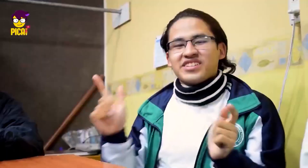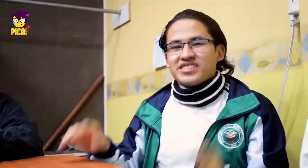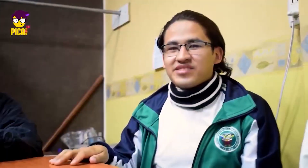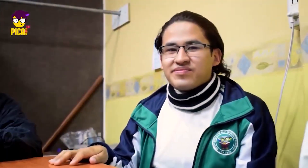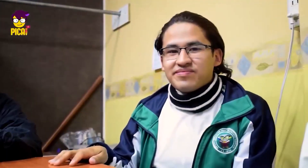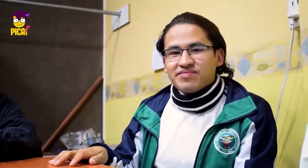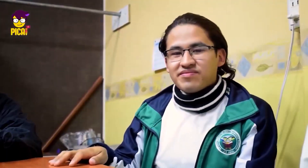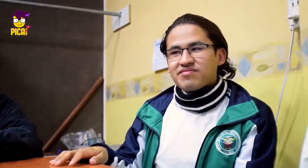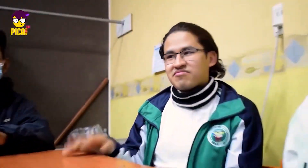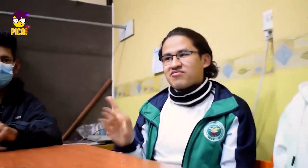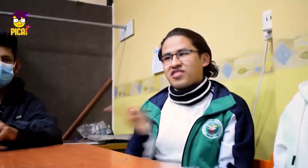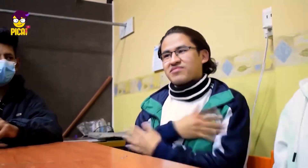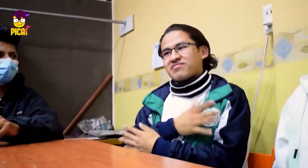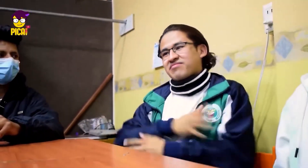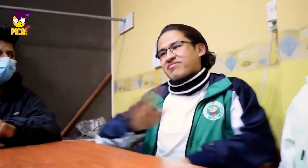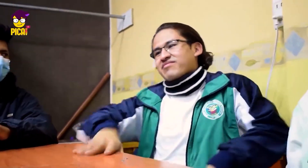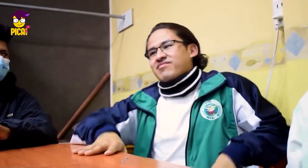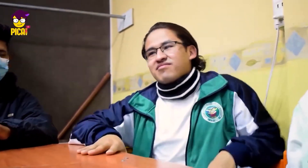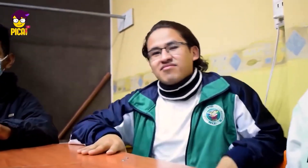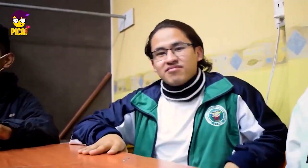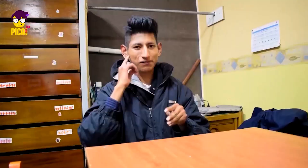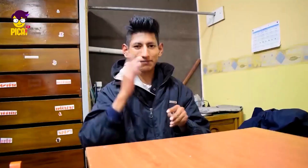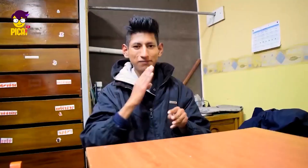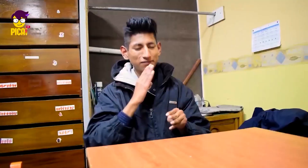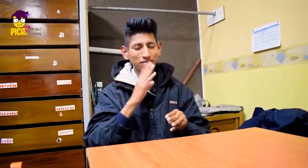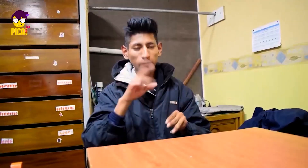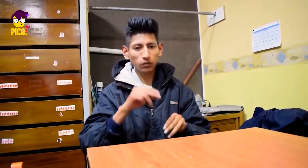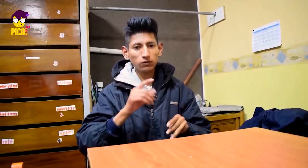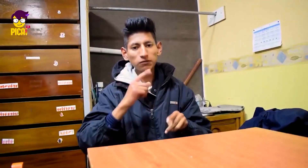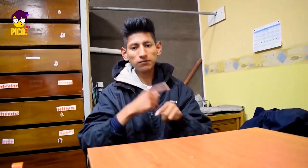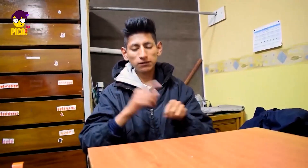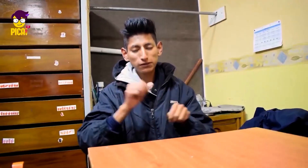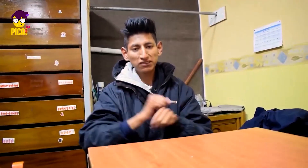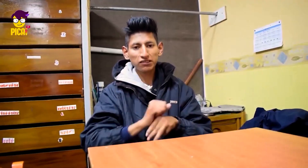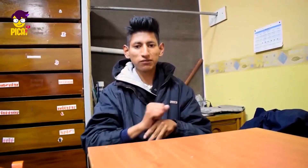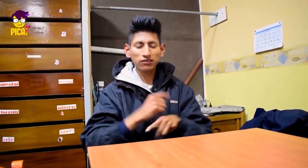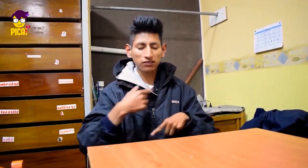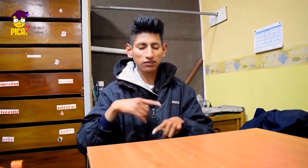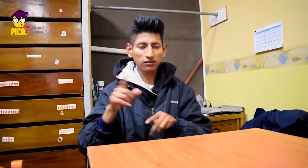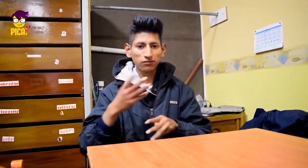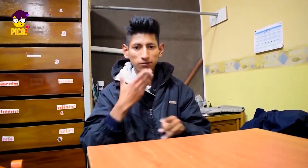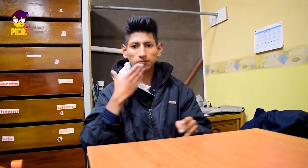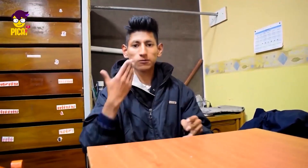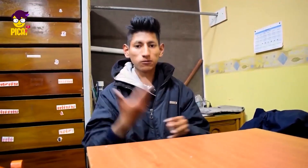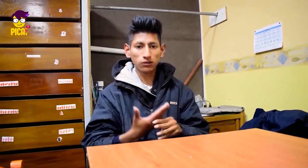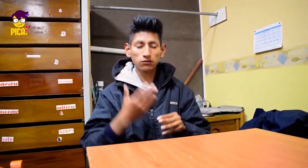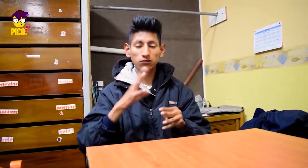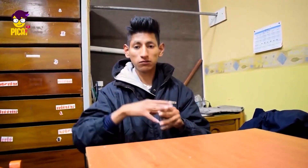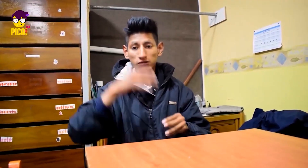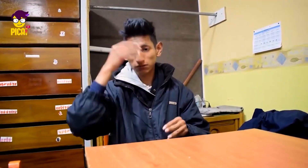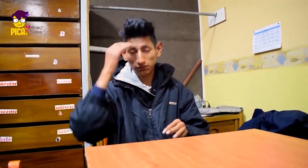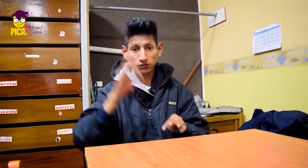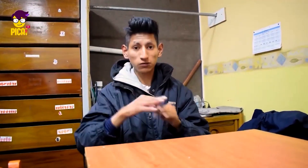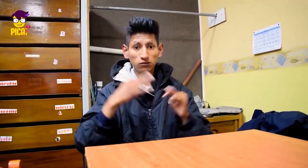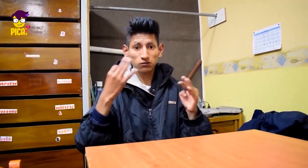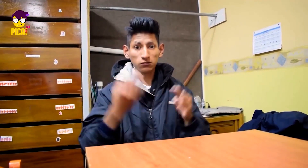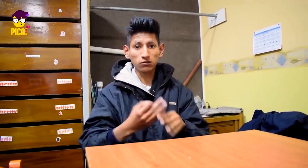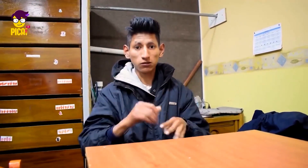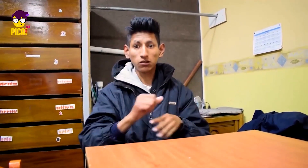ayudamos juntos, así que eso es lo que hacemos aquí. Pero es difícil ser sordo y practicar